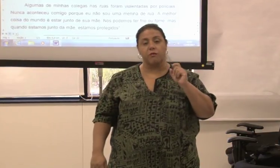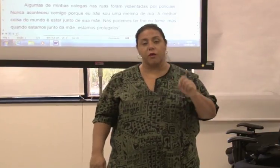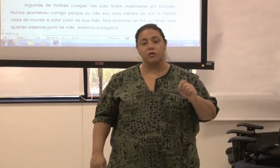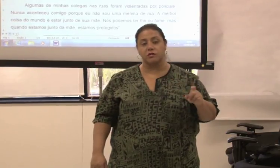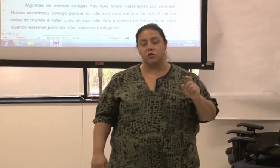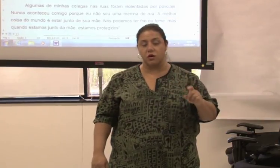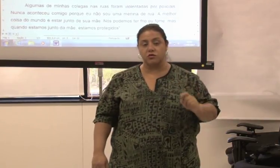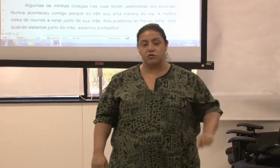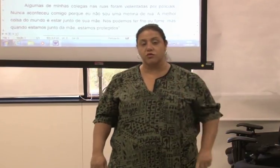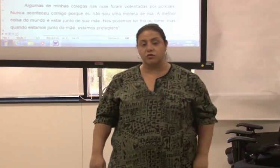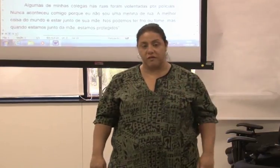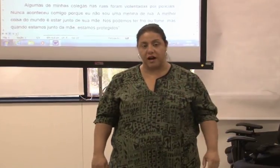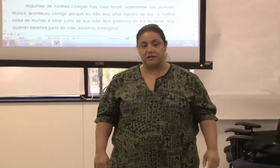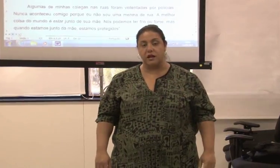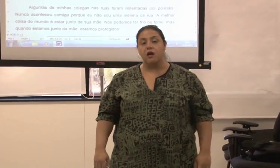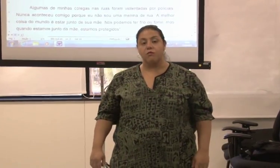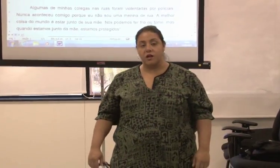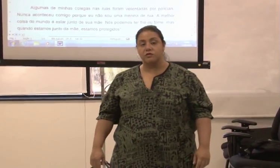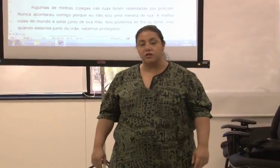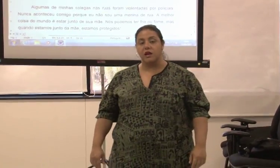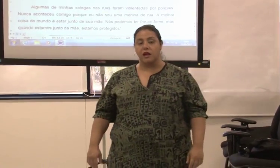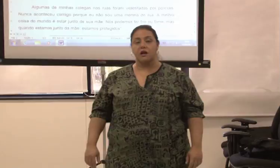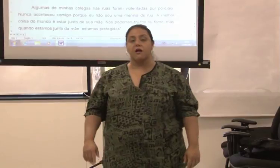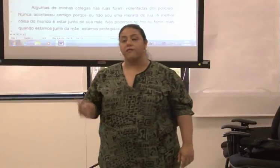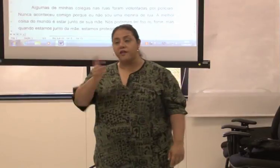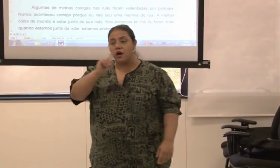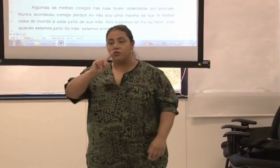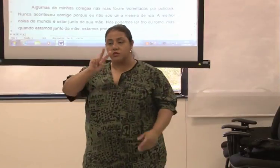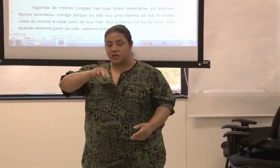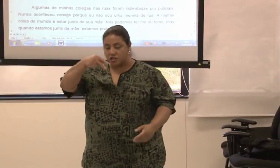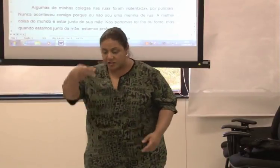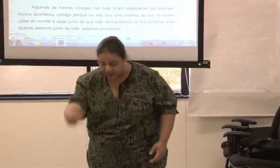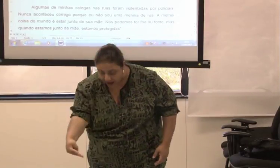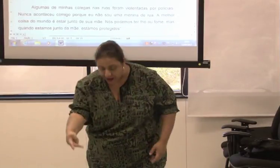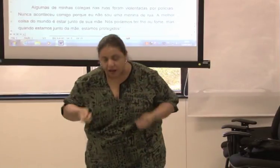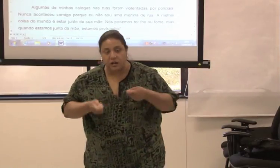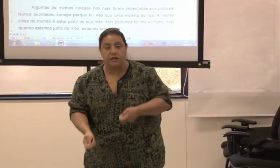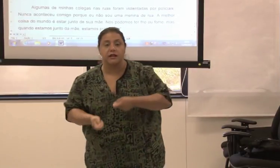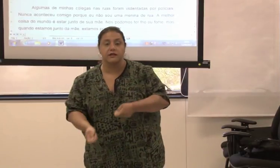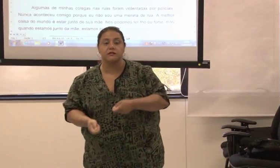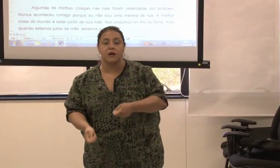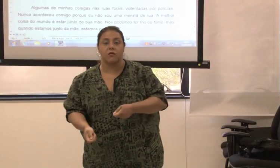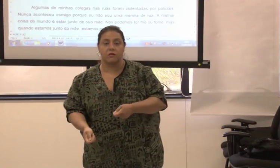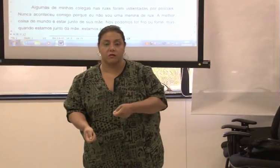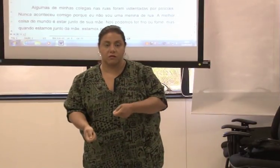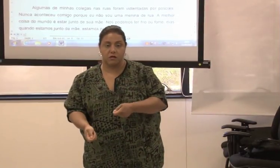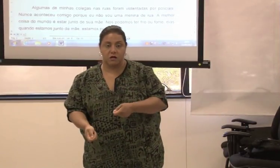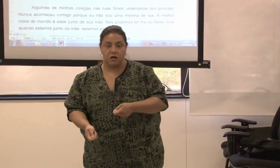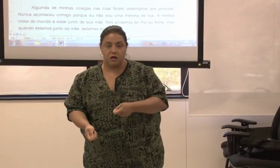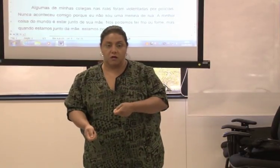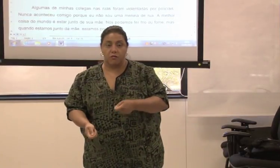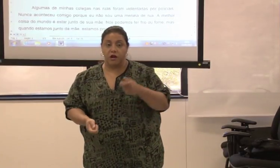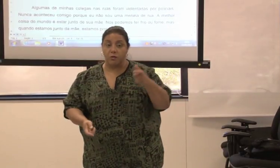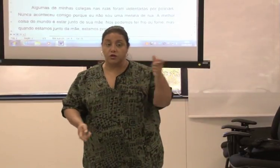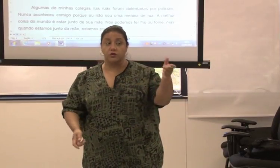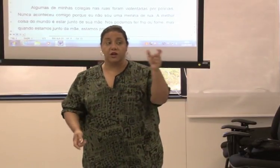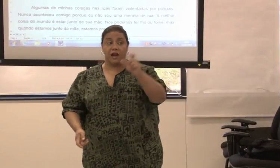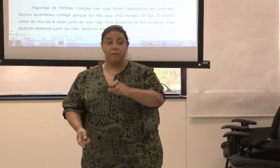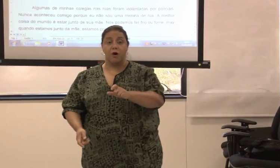prontas, que quando os surdos fazem, por isso que não nos deixeis cair em tentação. Porque é uma estrutura que é imposta